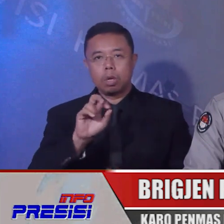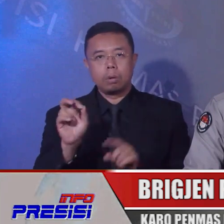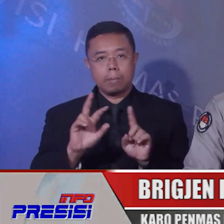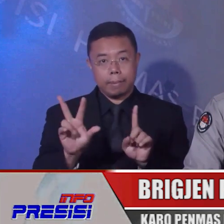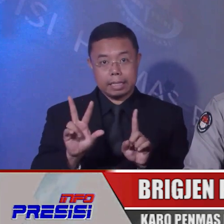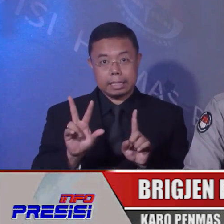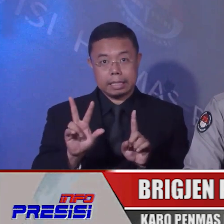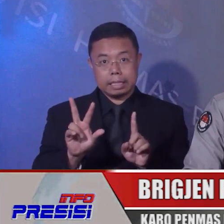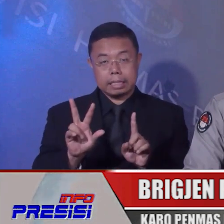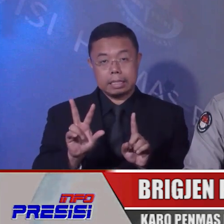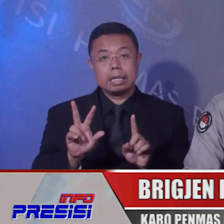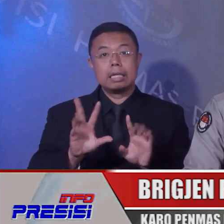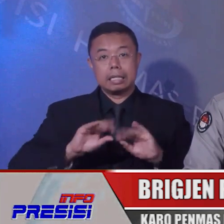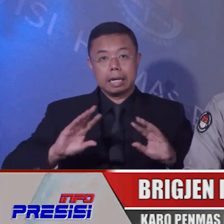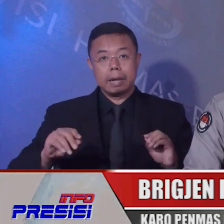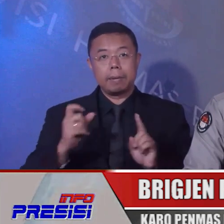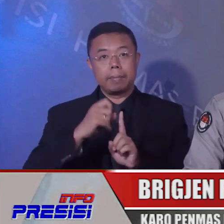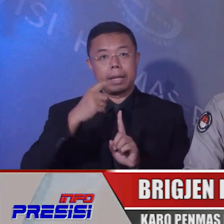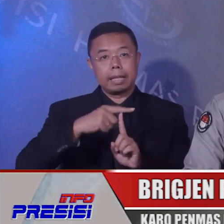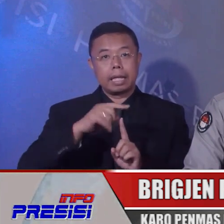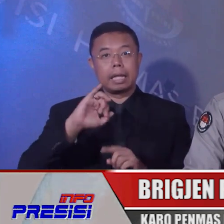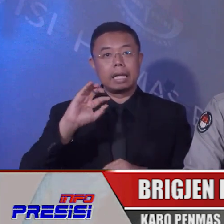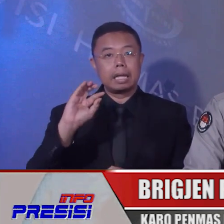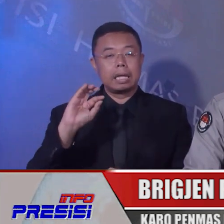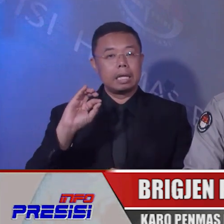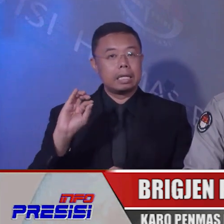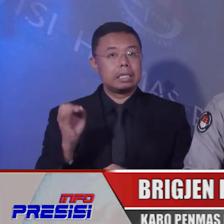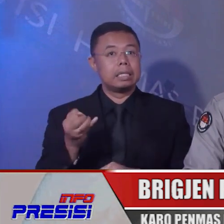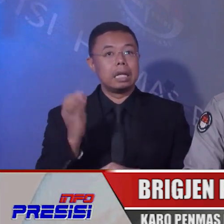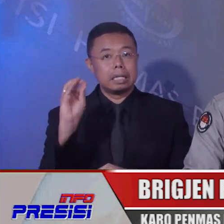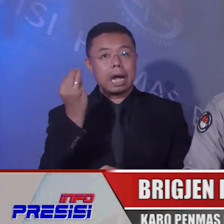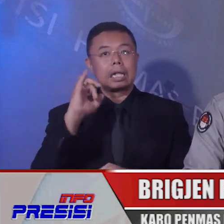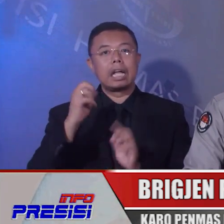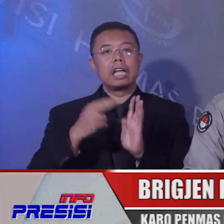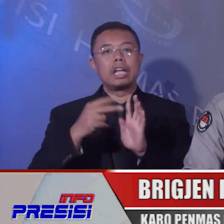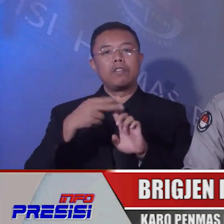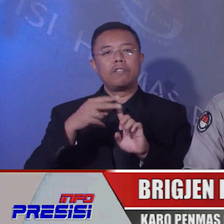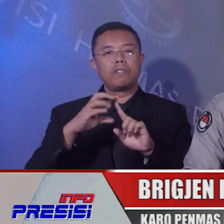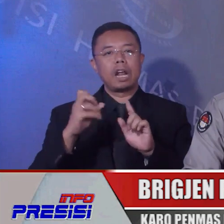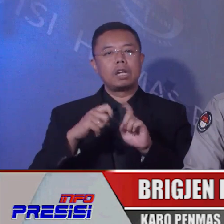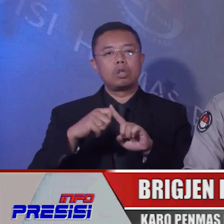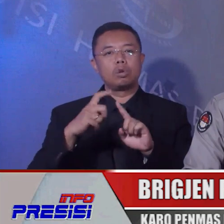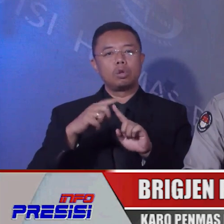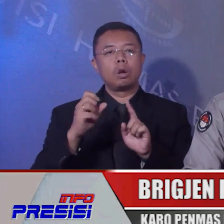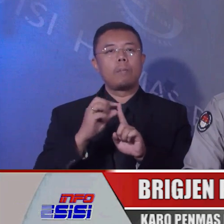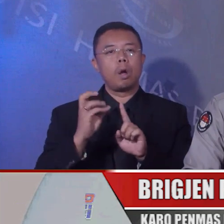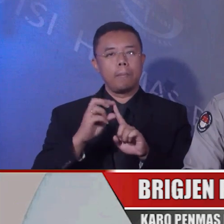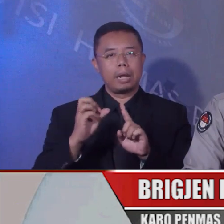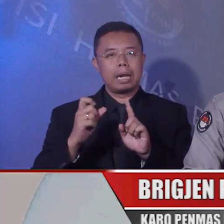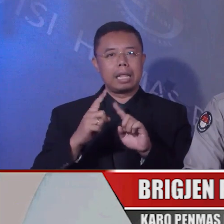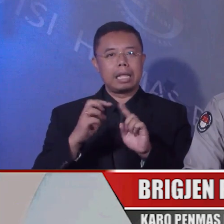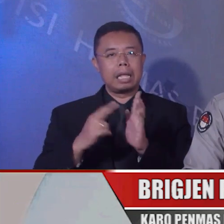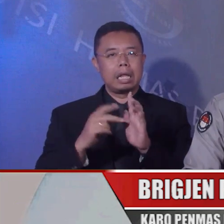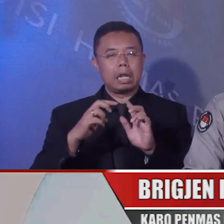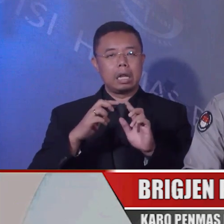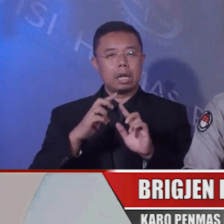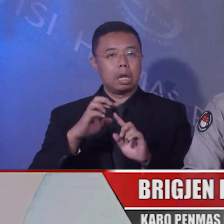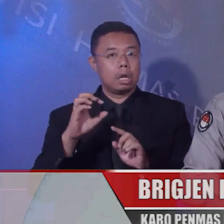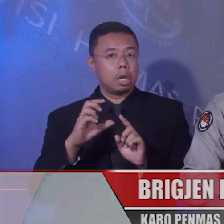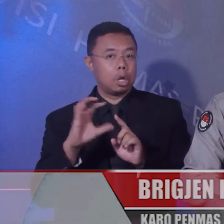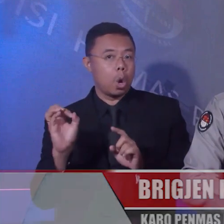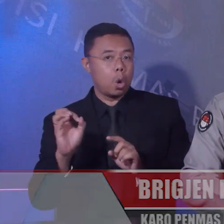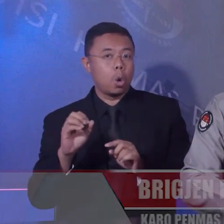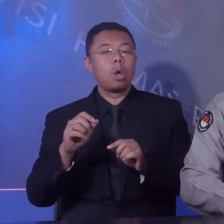dengan 2018 oleh PT Jakarta infrastruktur Propertindo anak usaha